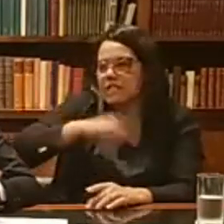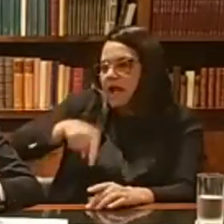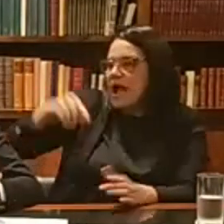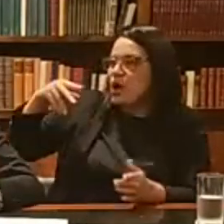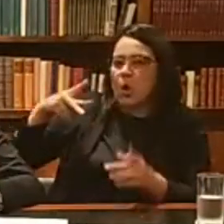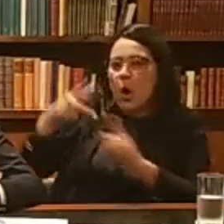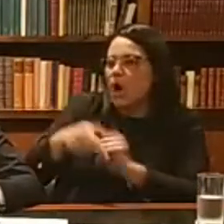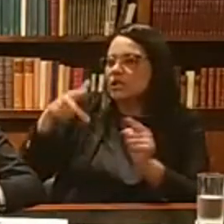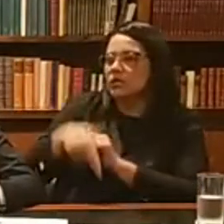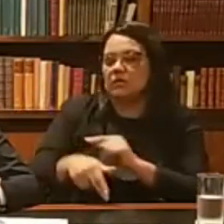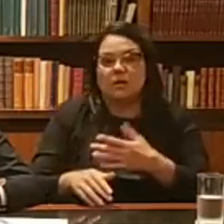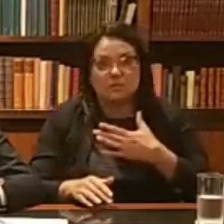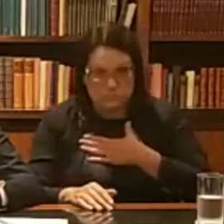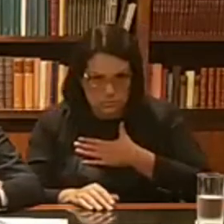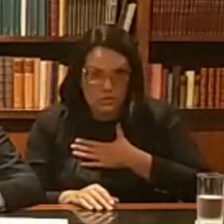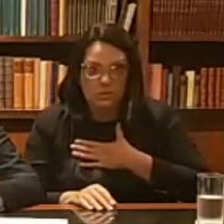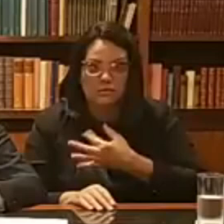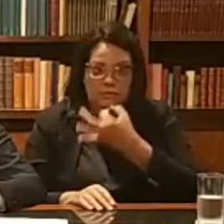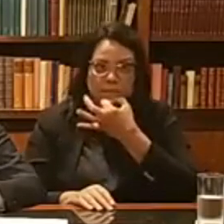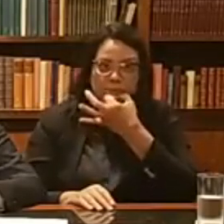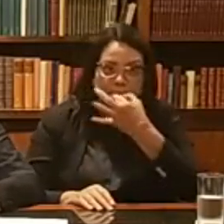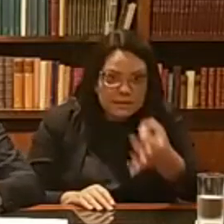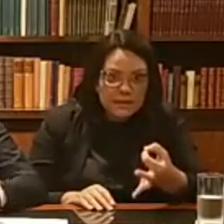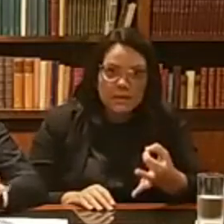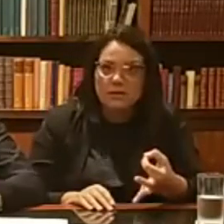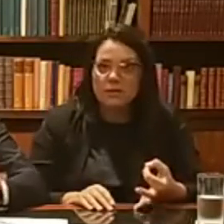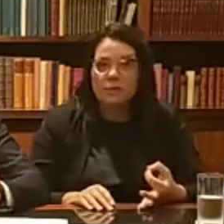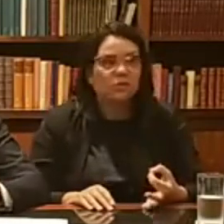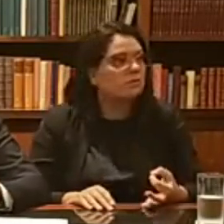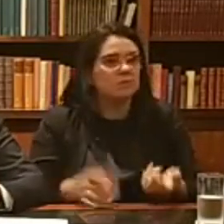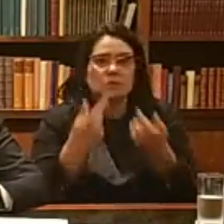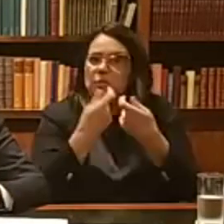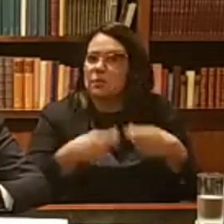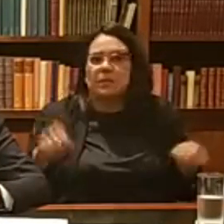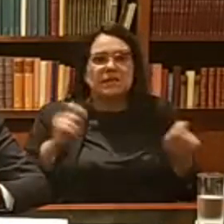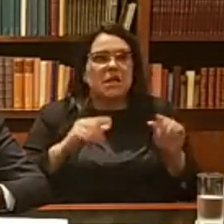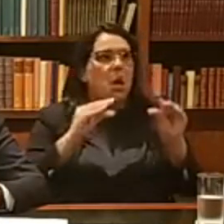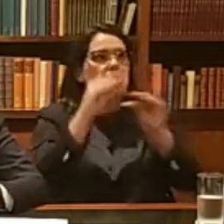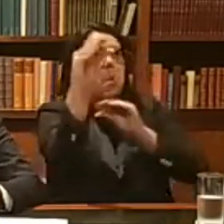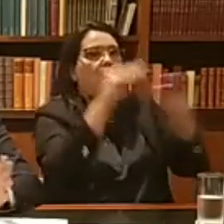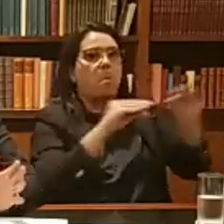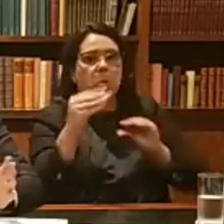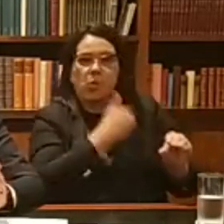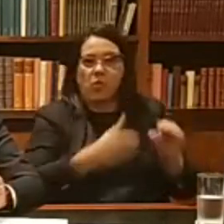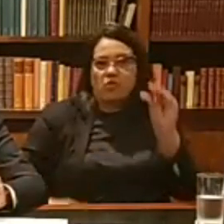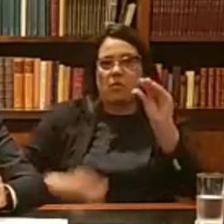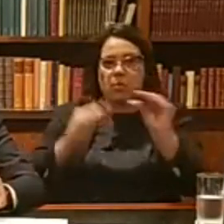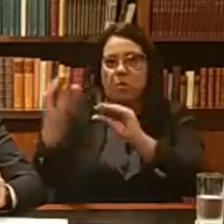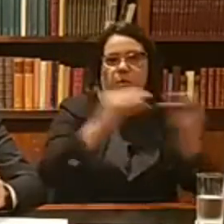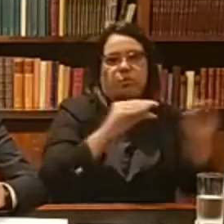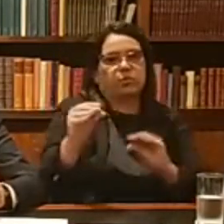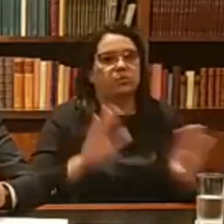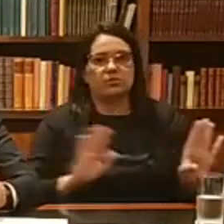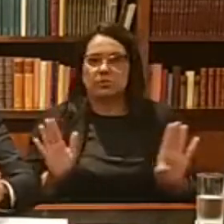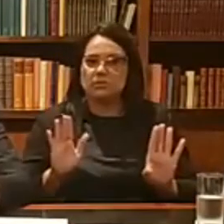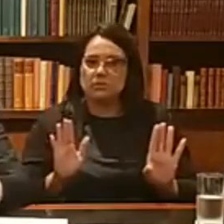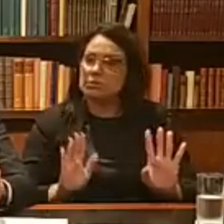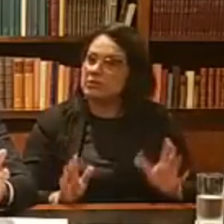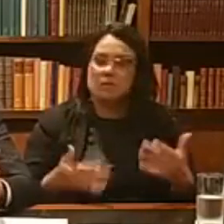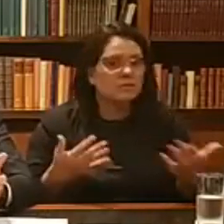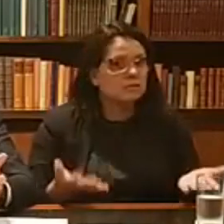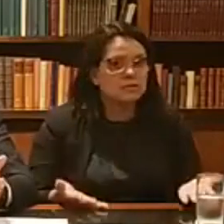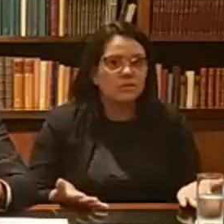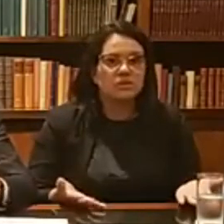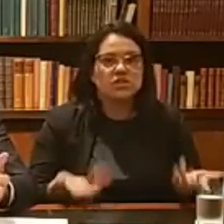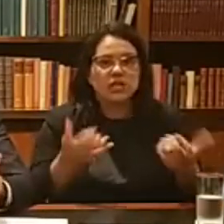Eu concordo, a minha opinião é que não tem que ter dinheiro do fundo eleitoral para ninguém. Tá? Cada um a gente vai botar em